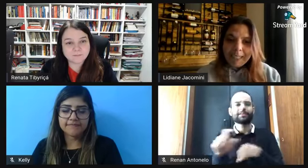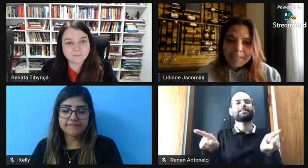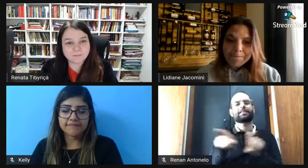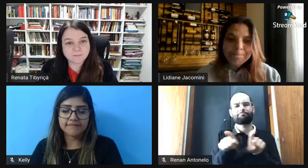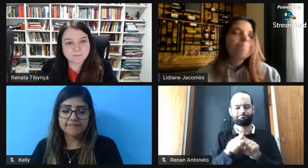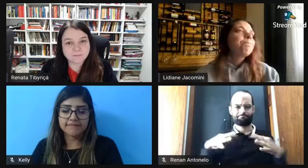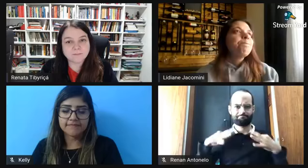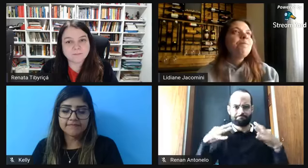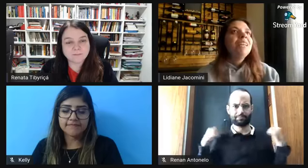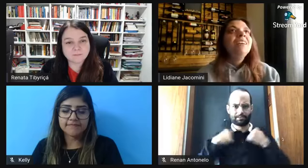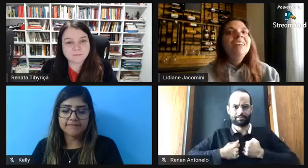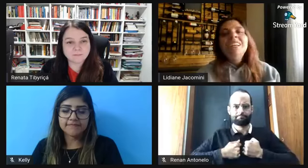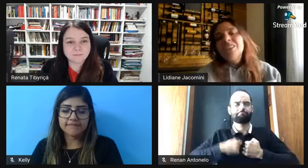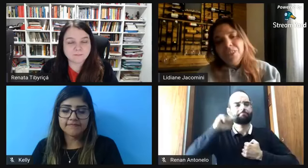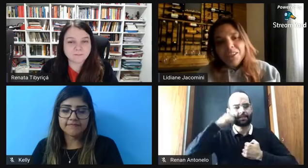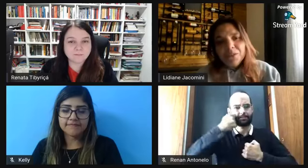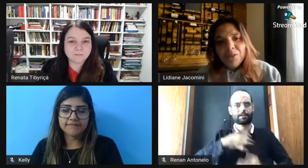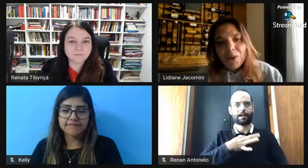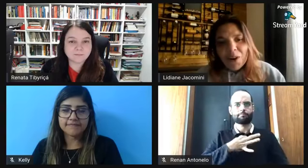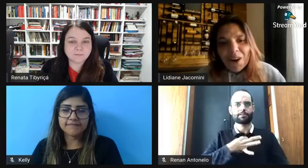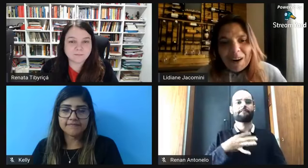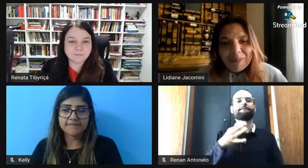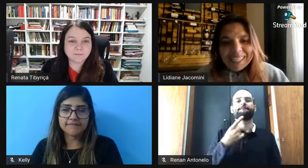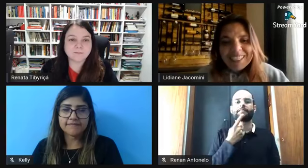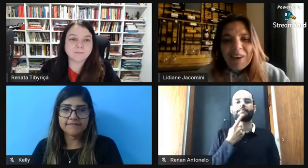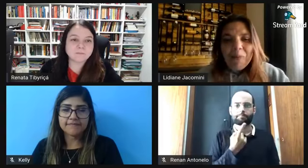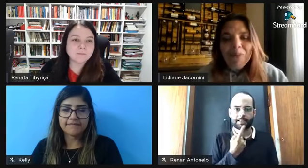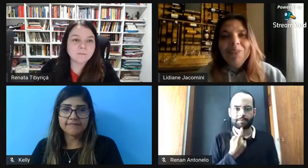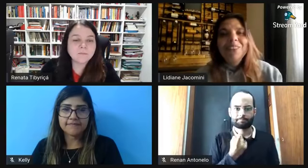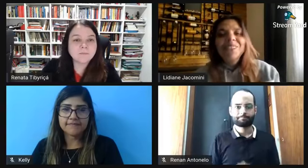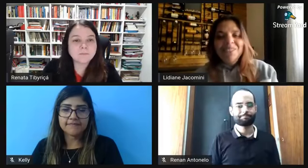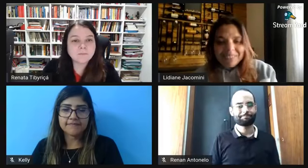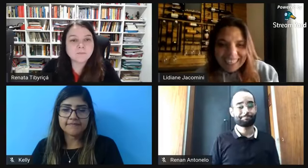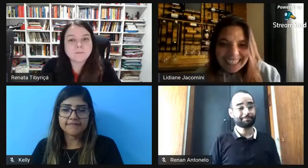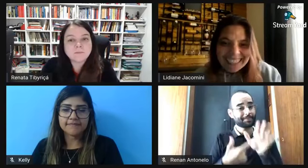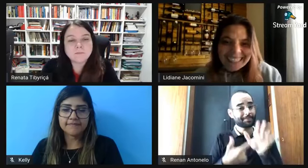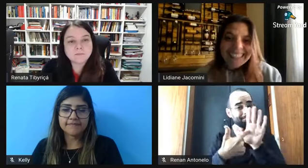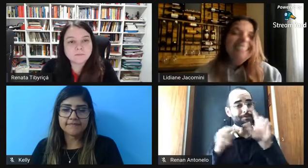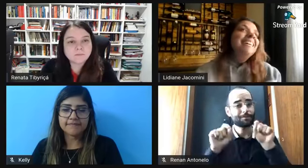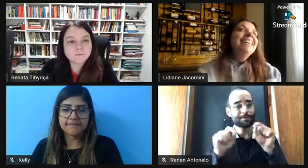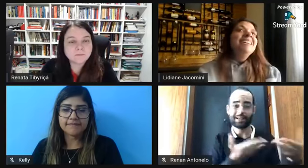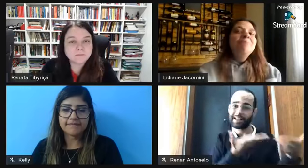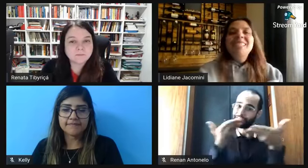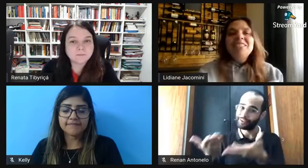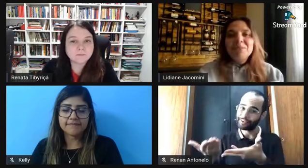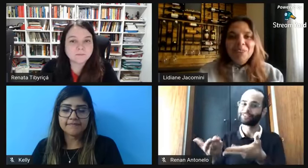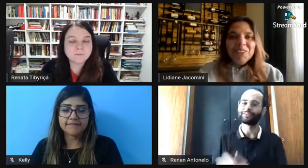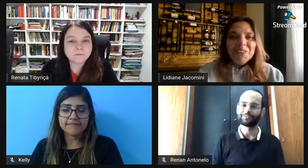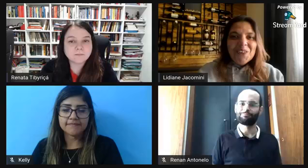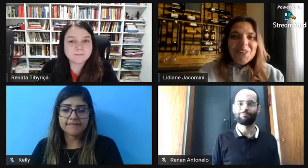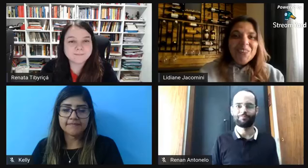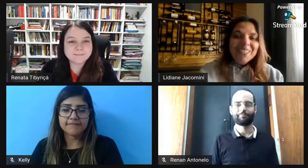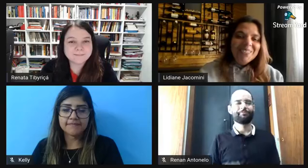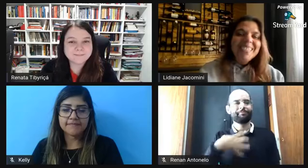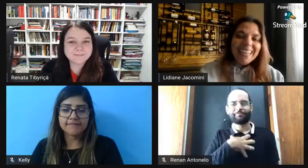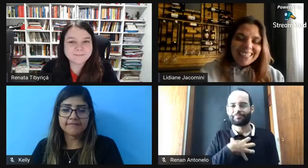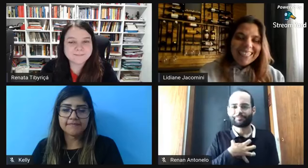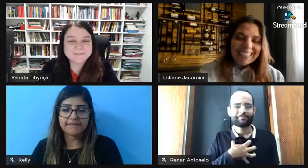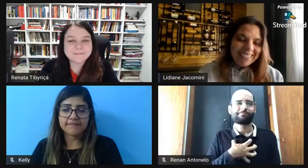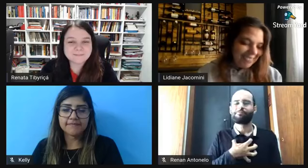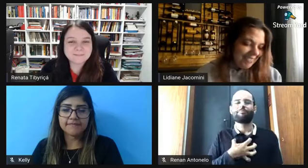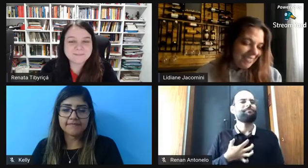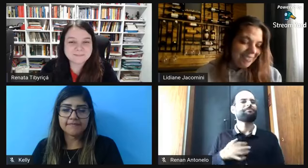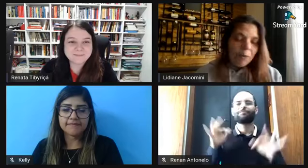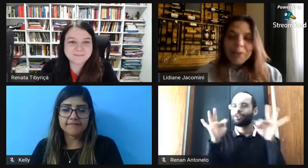camiseta vermelha. Gente, eu vou apresentar um pouco a nossa convidada. Me senti muito